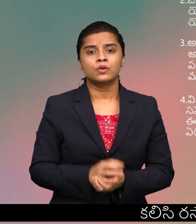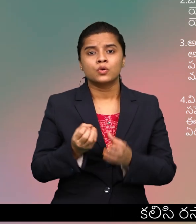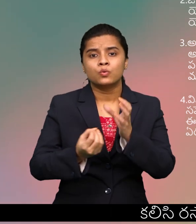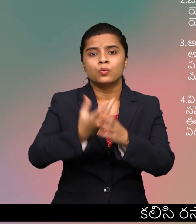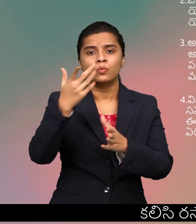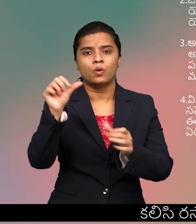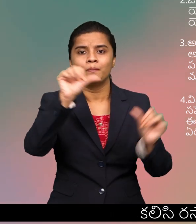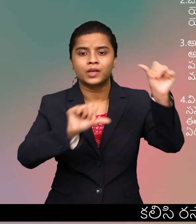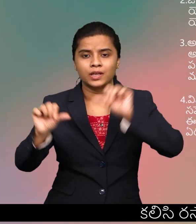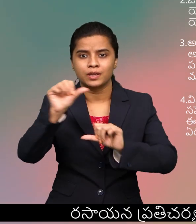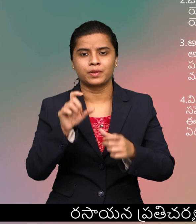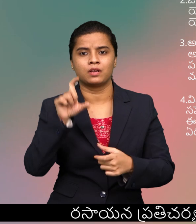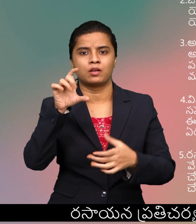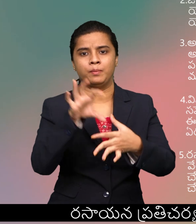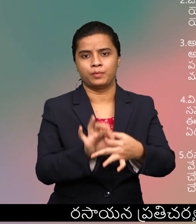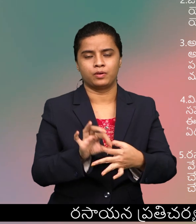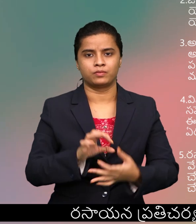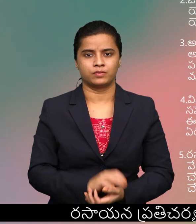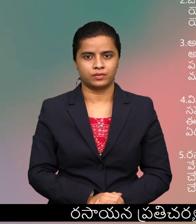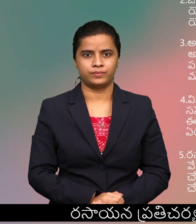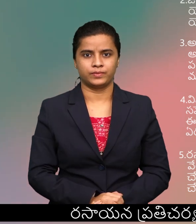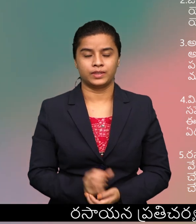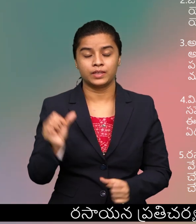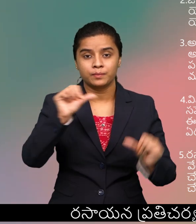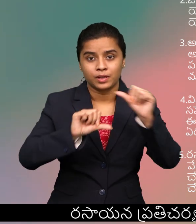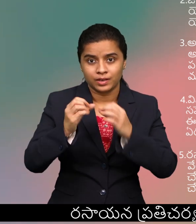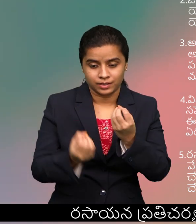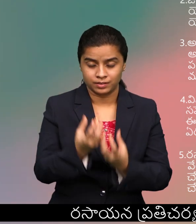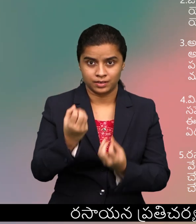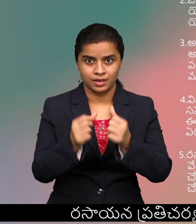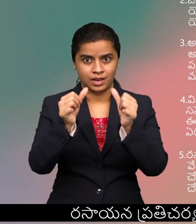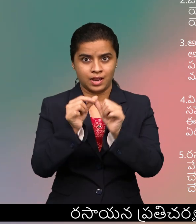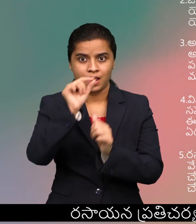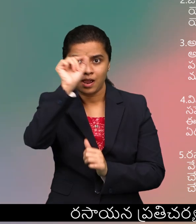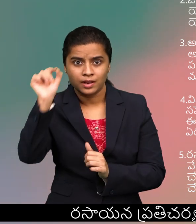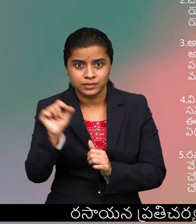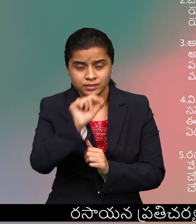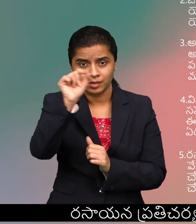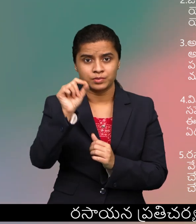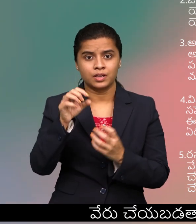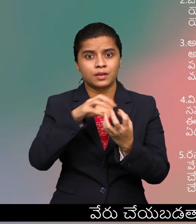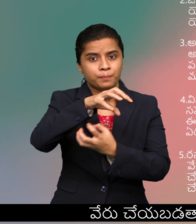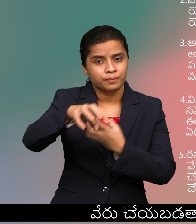సమ్మేళనాలను ఏర్పరుస్తాయి. రసాయన ప్రతిచర్యలలో పరమాణువులు మిళితం